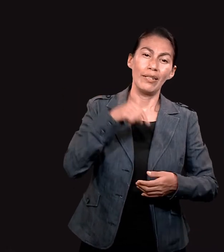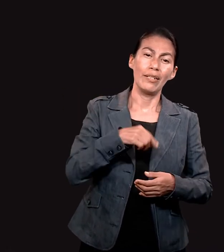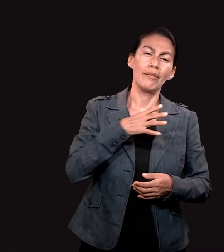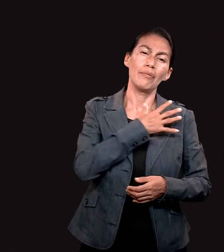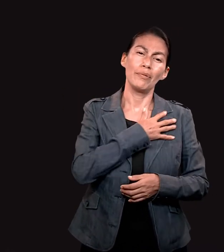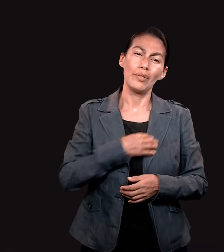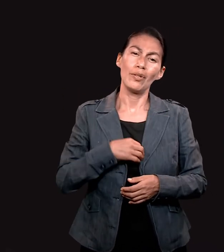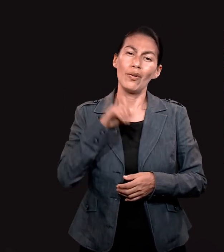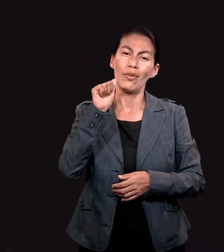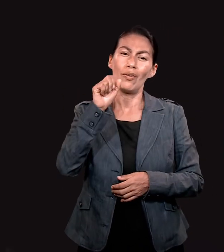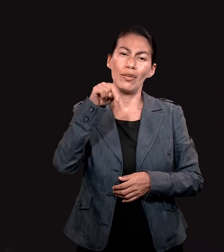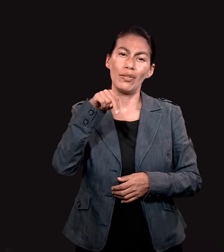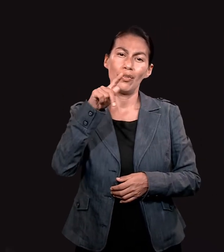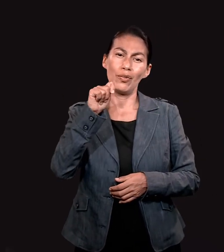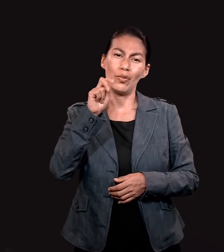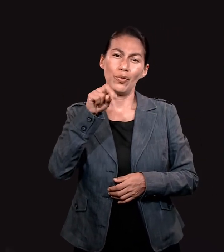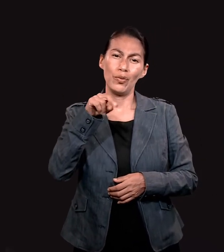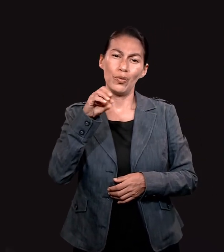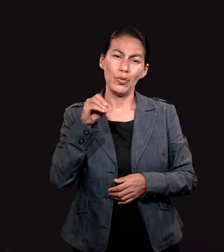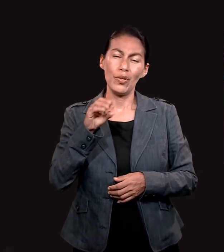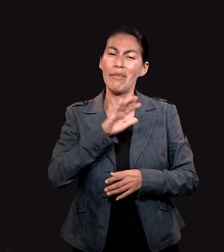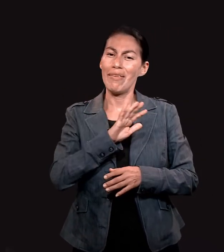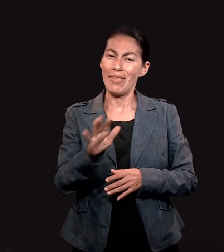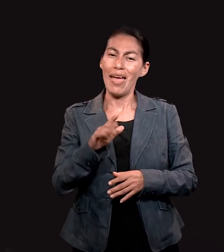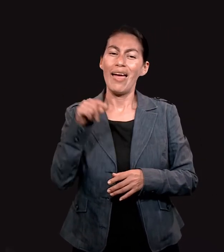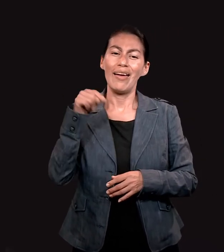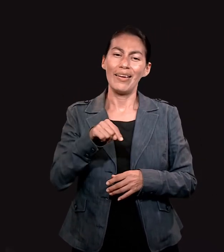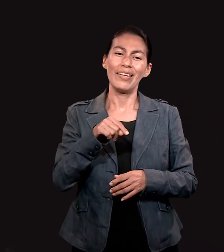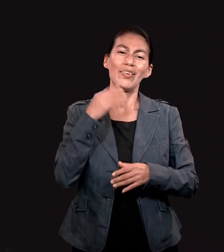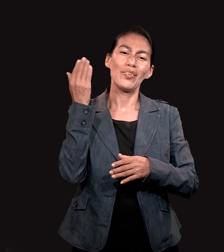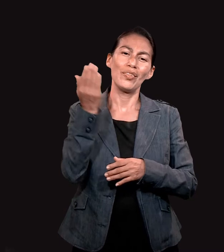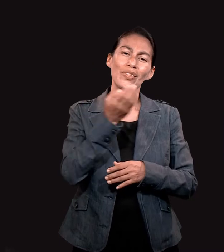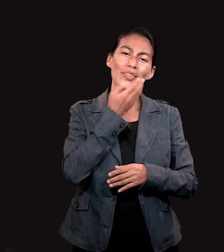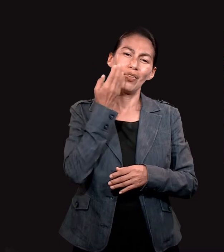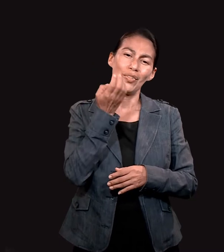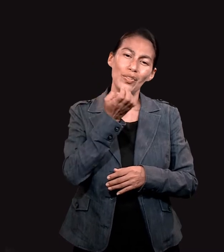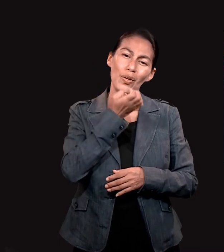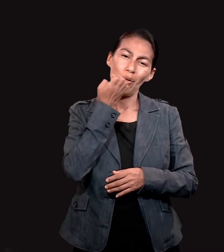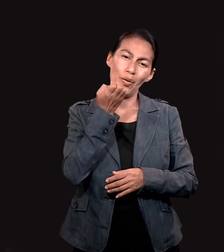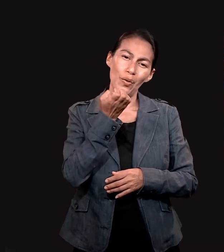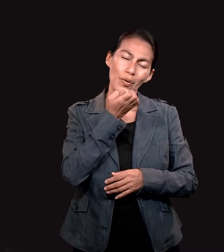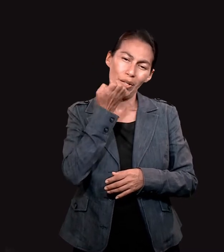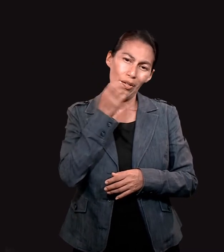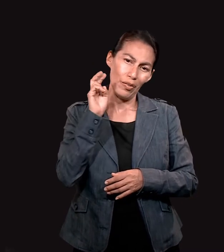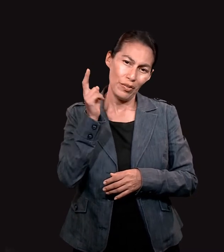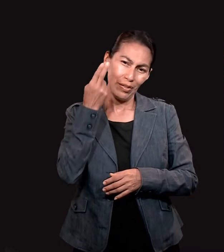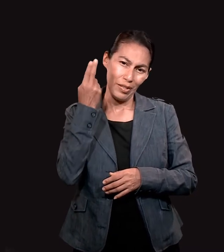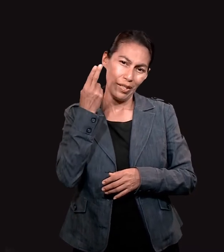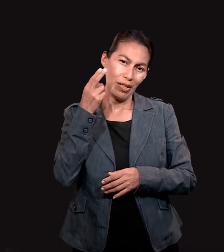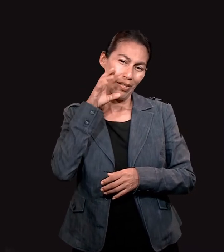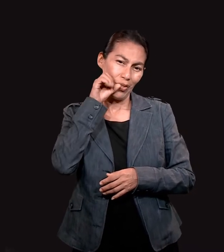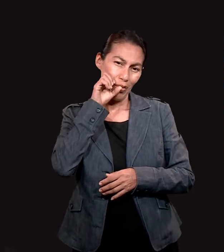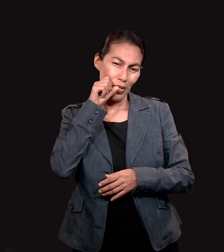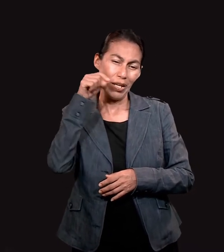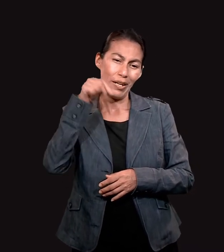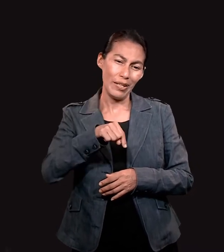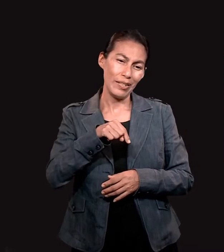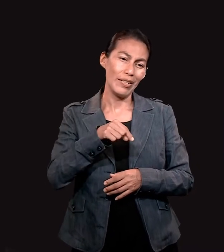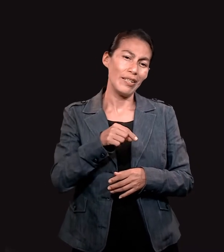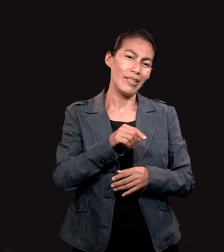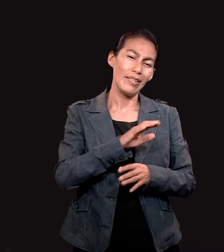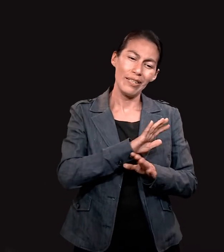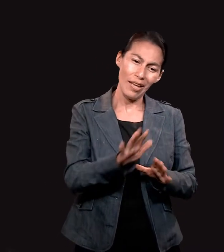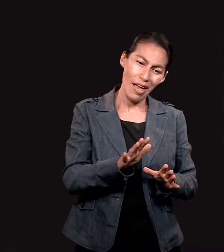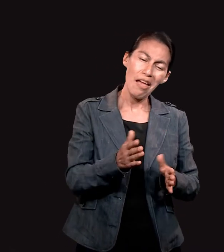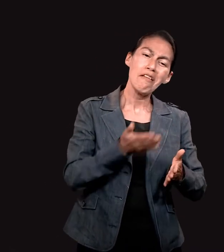del cielo porque mi hijo Antonio está ya aquí en la universidad estudiando medicina. Amén. Yo